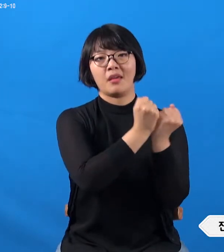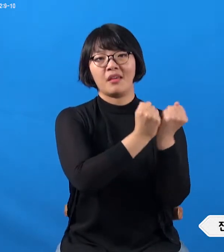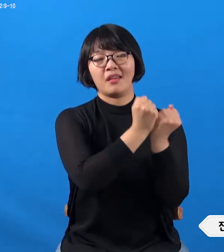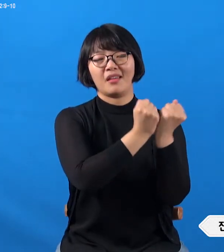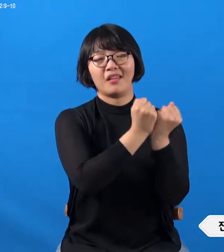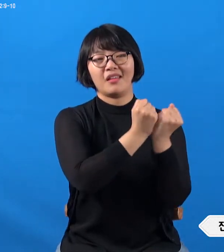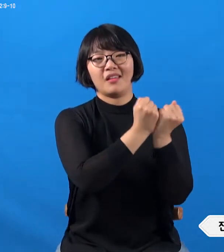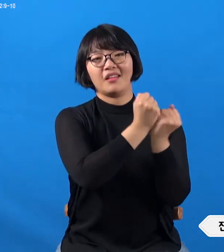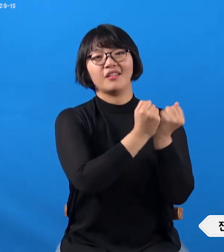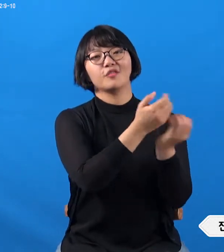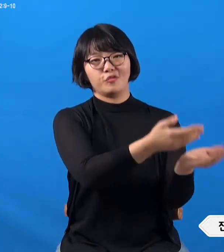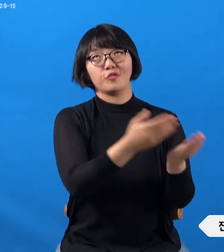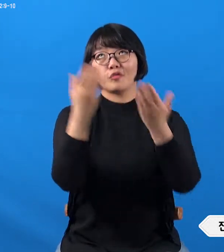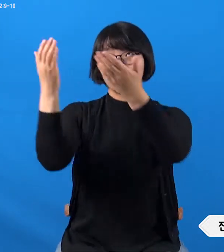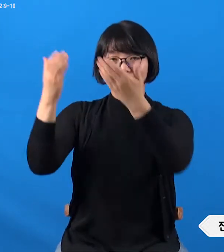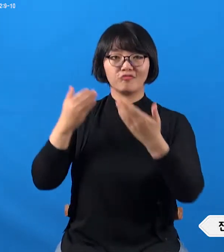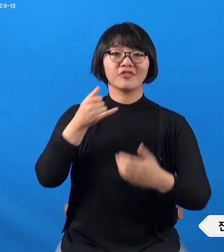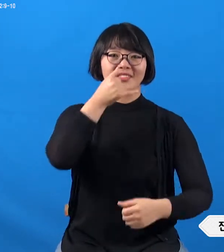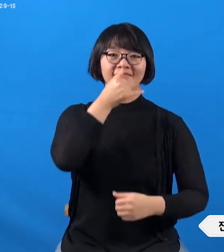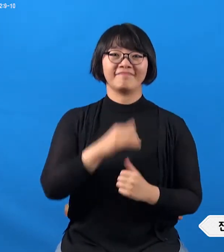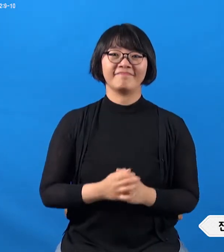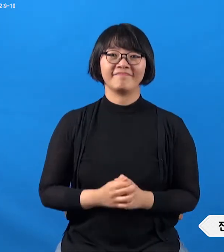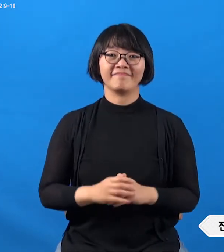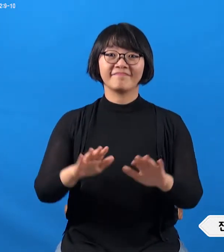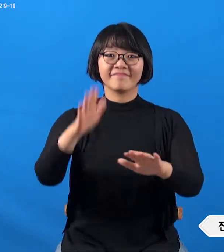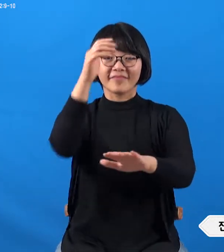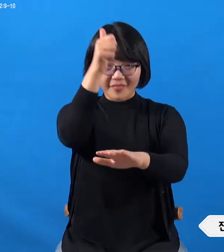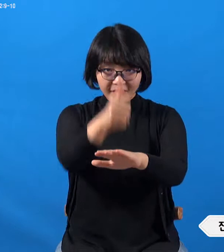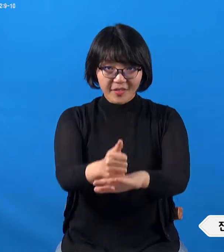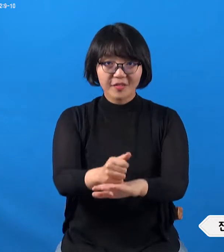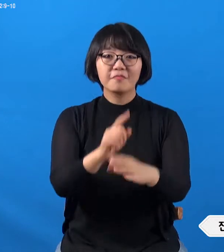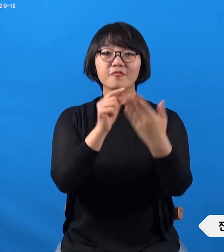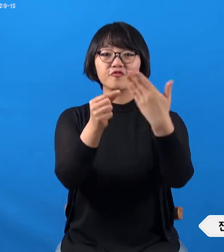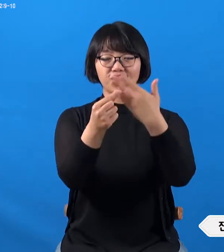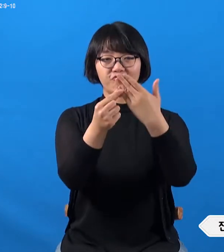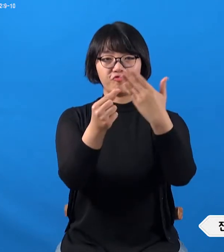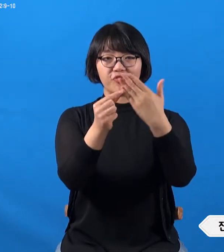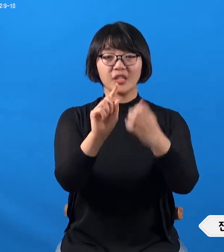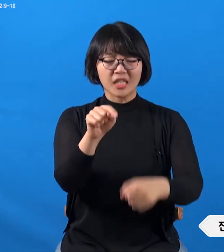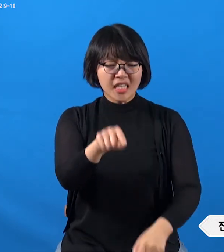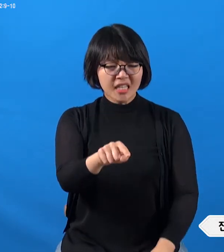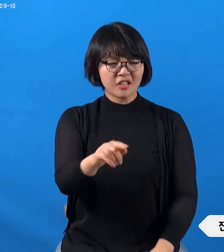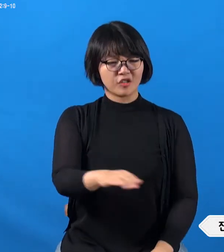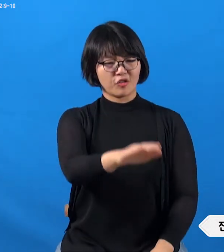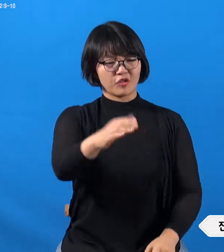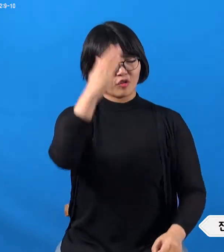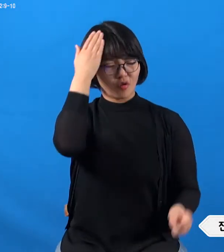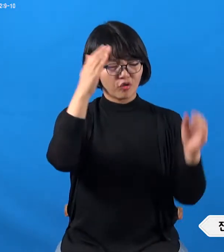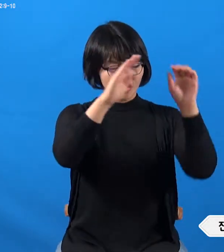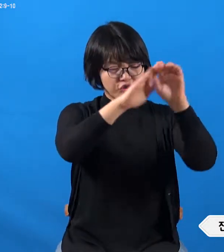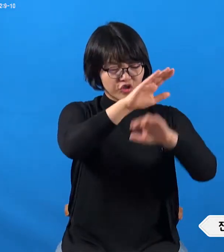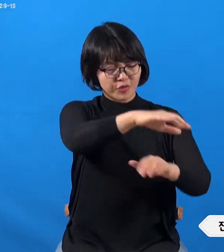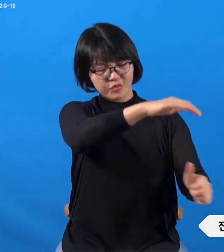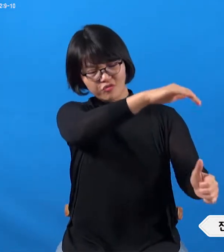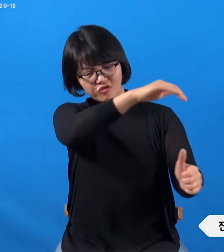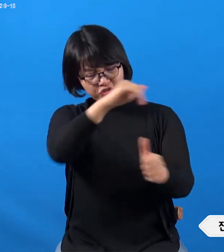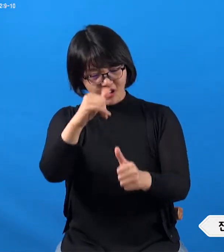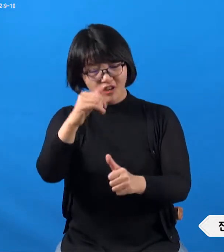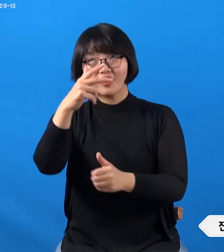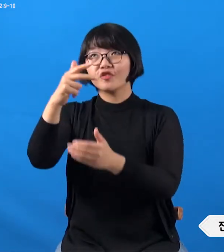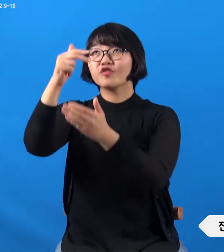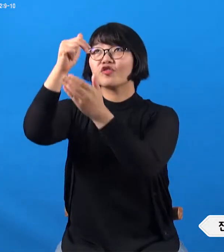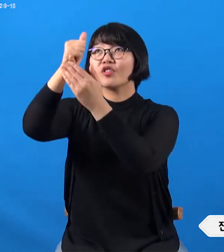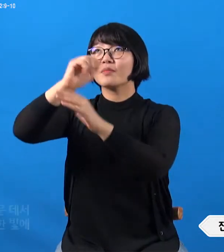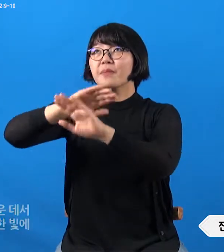하나님의 말씀을 봅니다. 그래서 뭐라고 말씀합니까? 9절 이는 너희를 어두운 데서 불러내어 그의